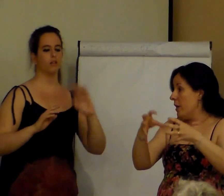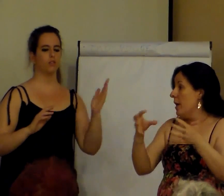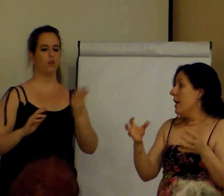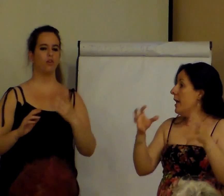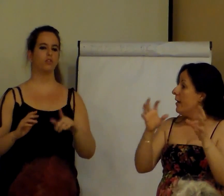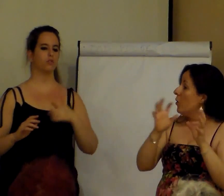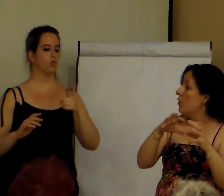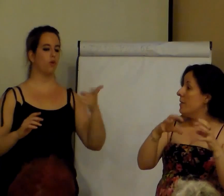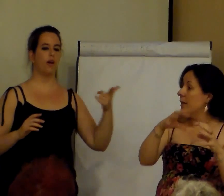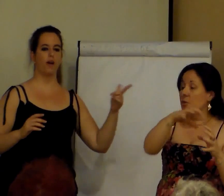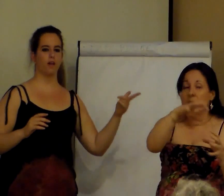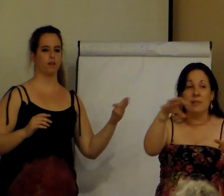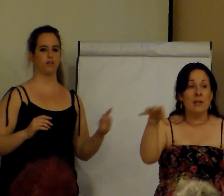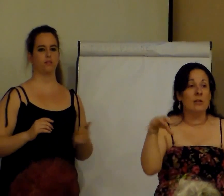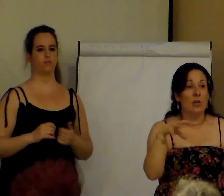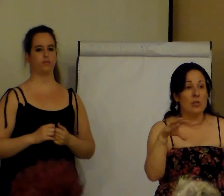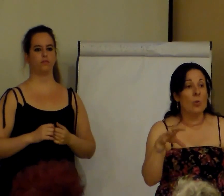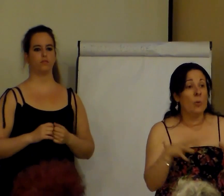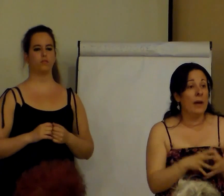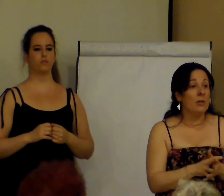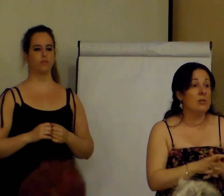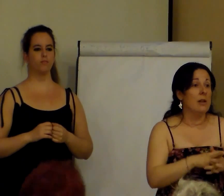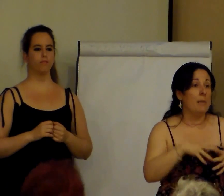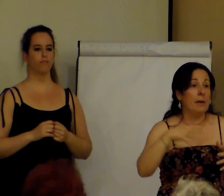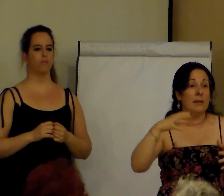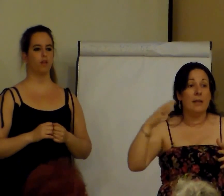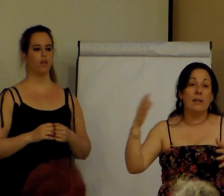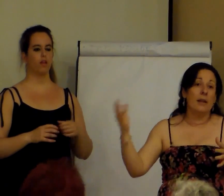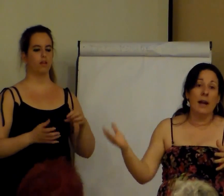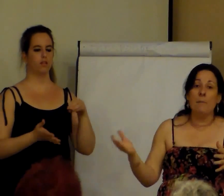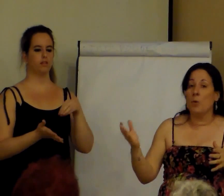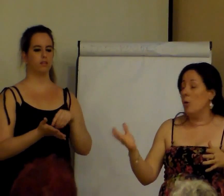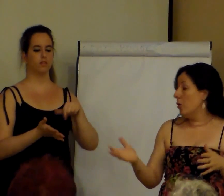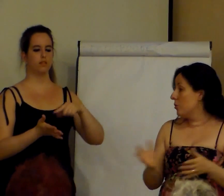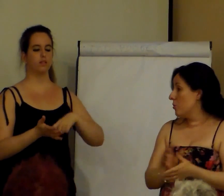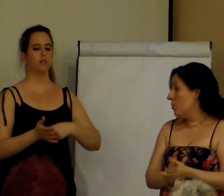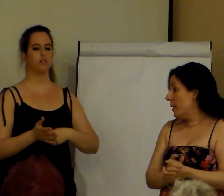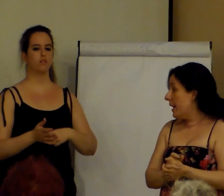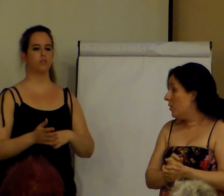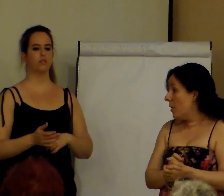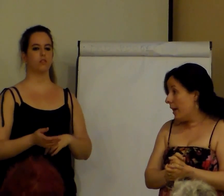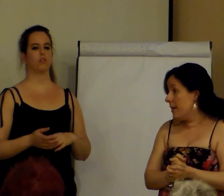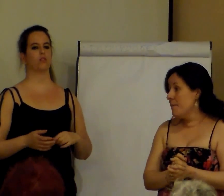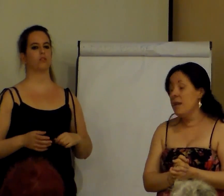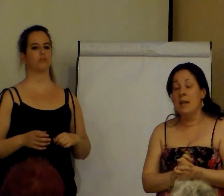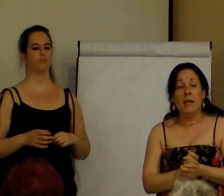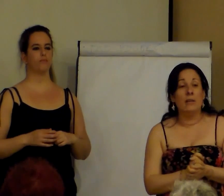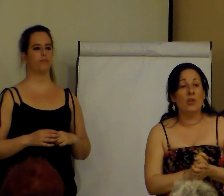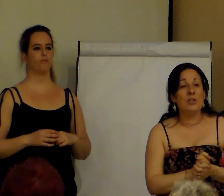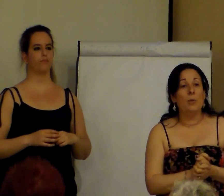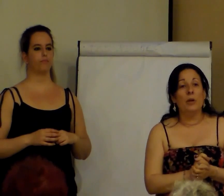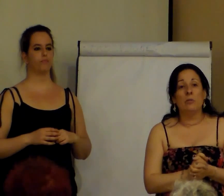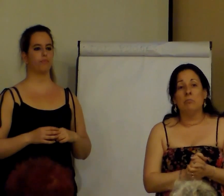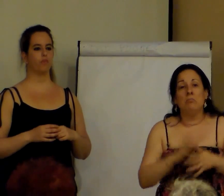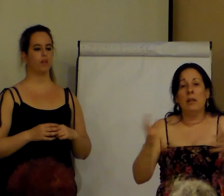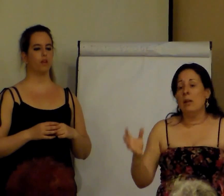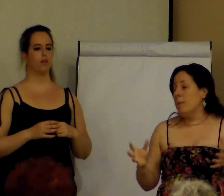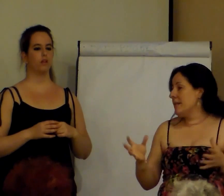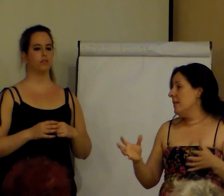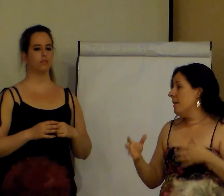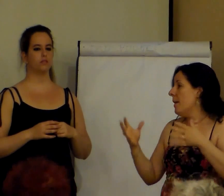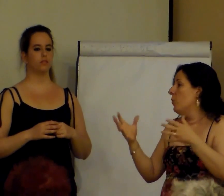Generalmente estamos muy conglomerados en centros urbanos, en las partes del campo suburbanas no hay. Entonces,